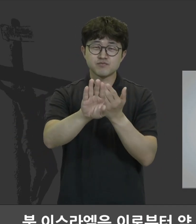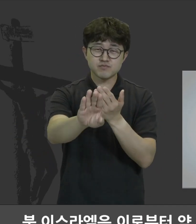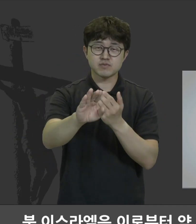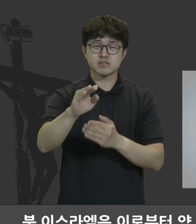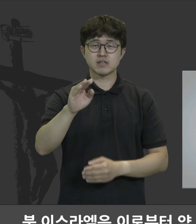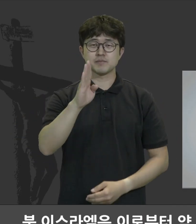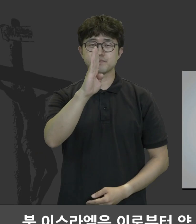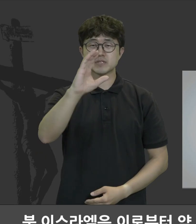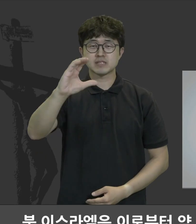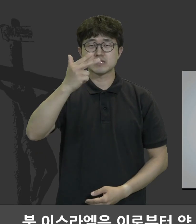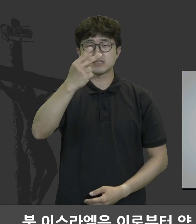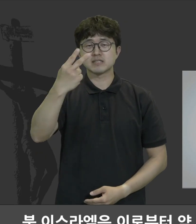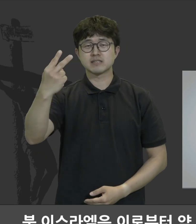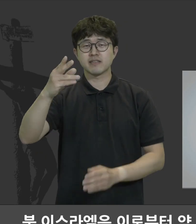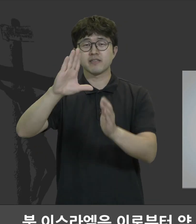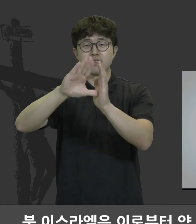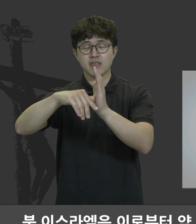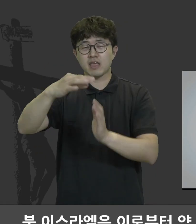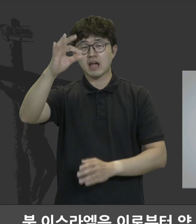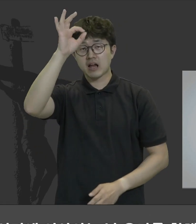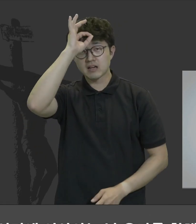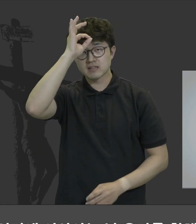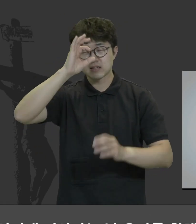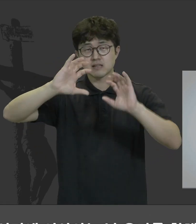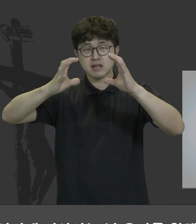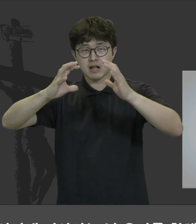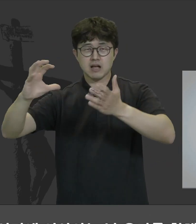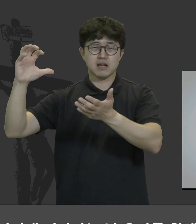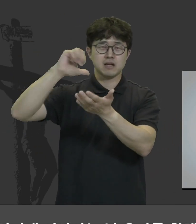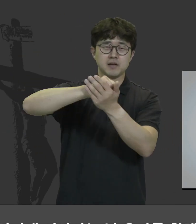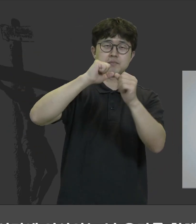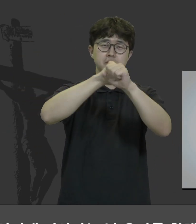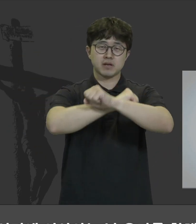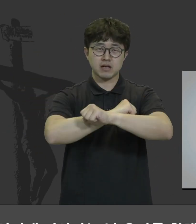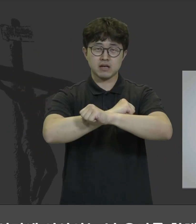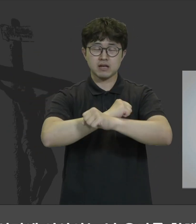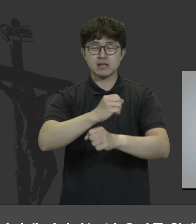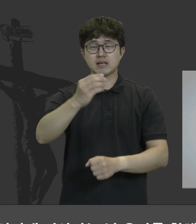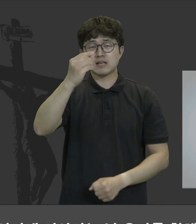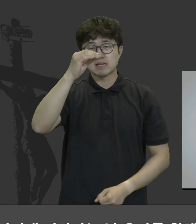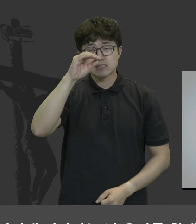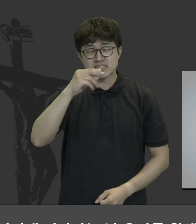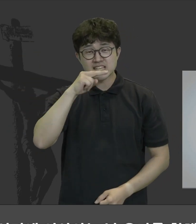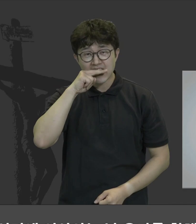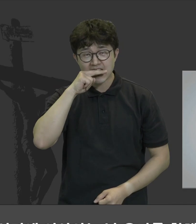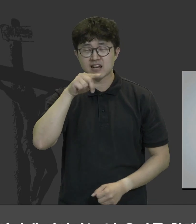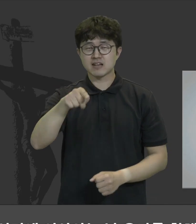아수르에 의해 멸망하게 되는데, 이 시기에 이사야는 남유다를 향해 하나님의 말씀을 전합니다.